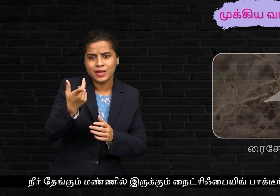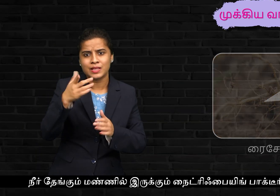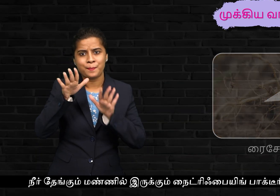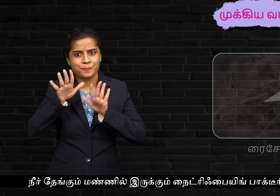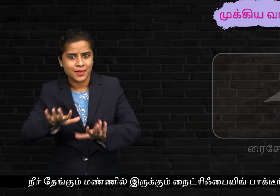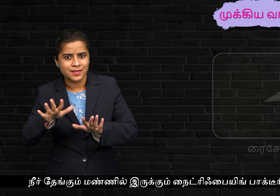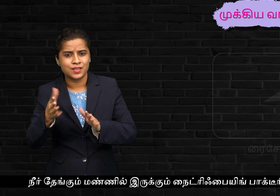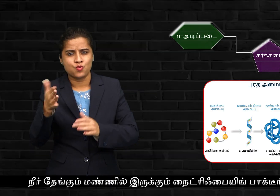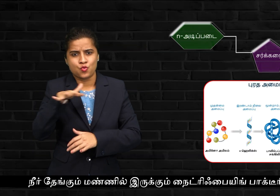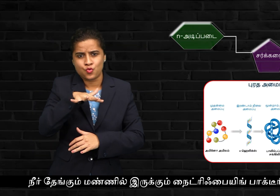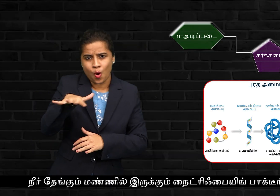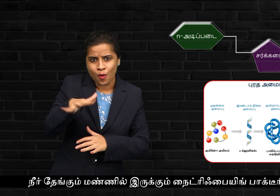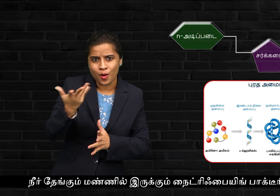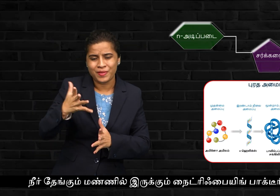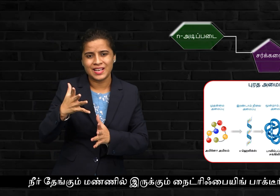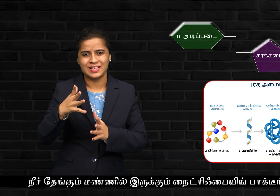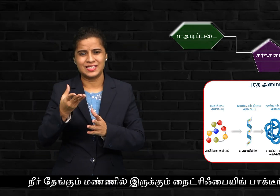நைட்ரிஃபையிங் பாக்டீரியாக்கள் புரதங்கள்,